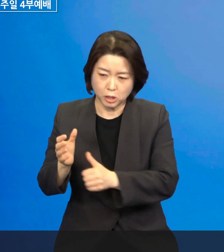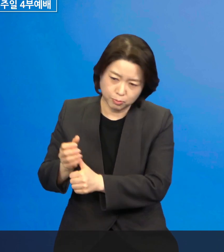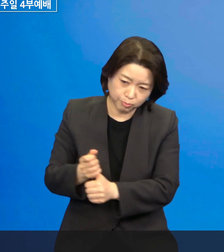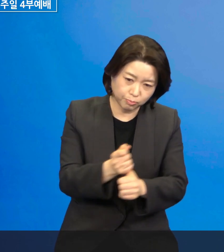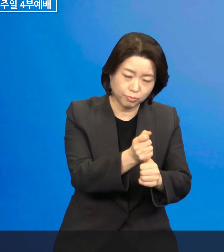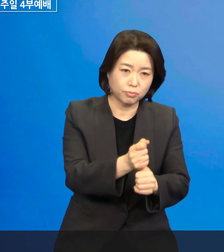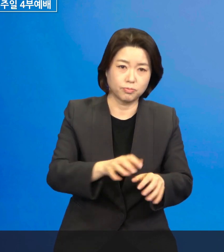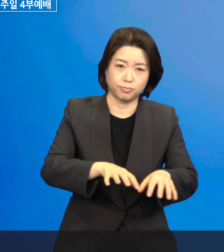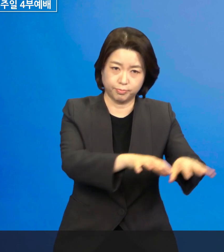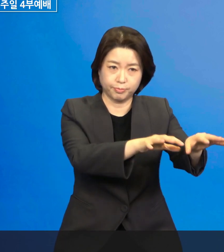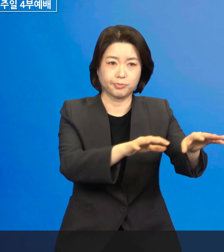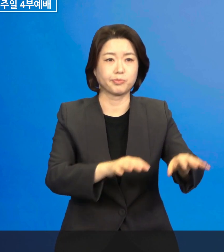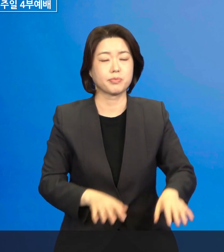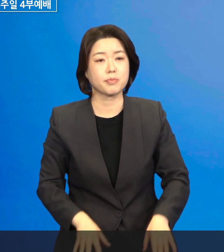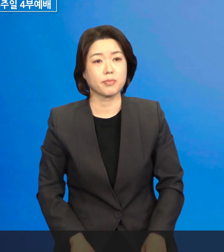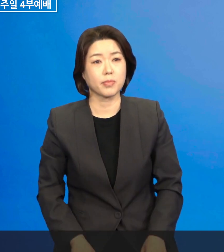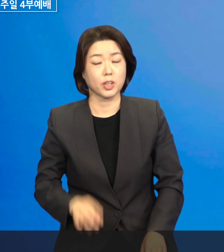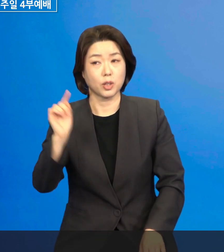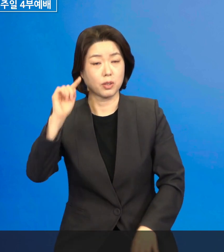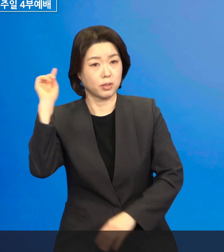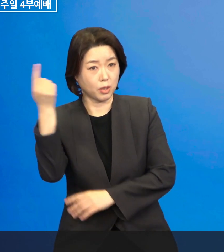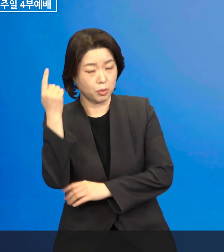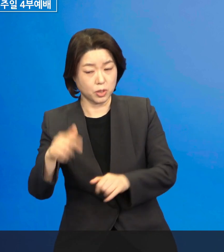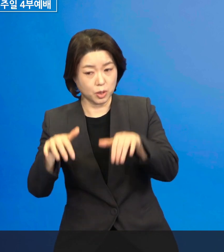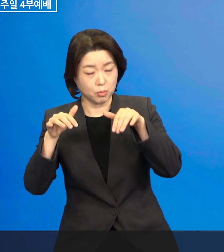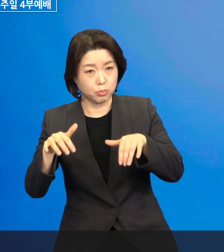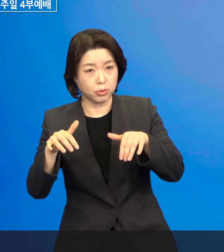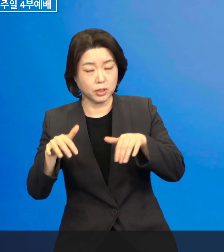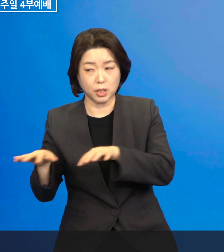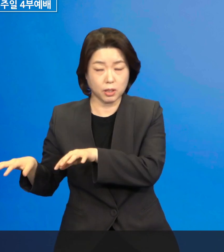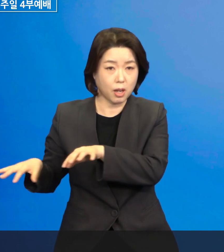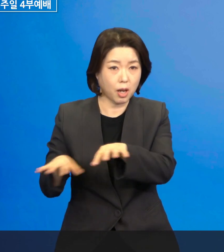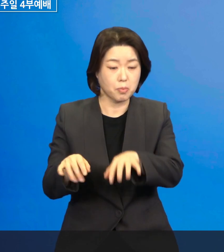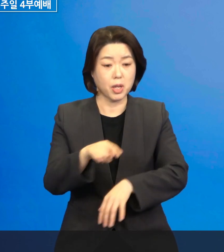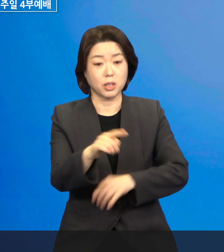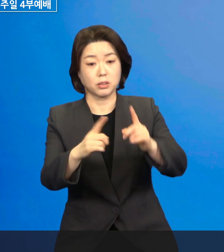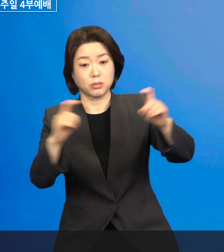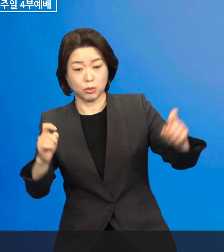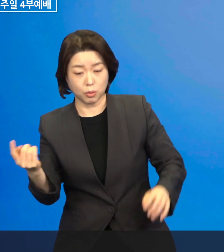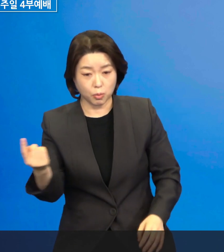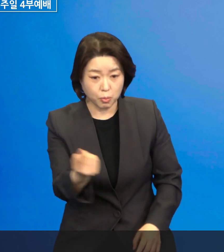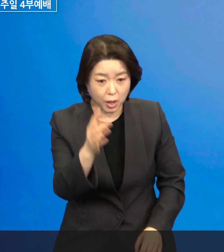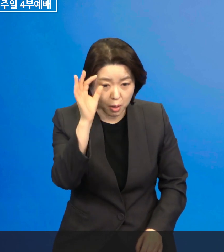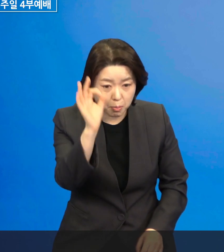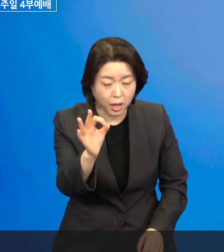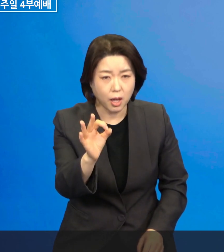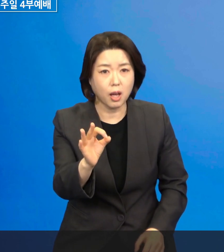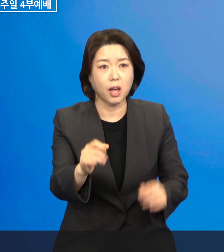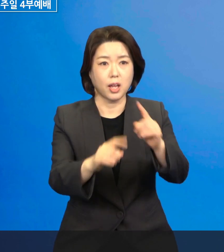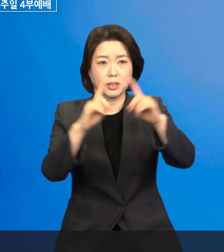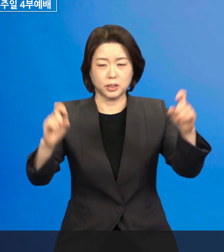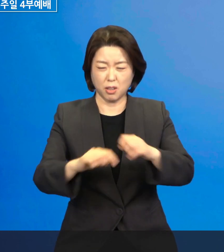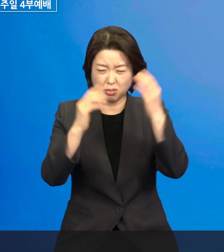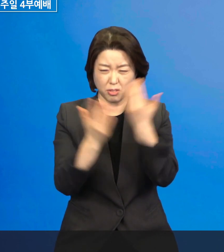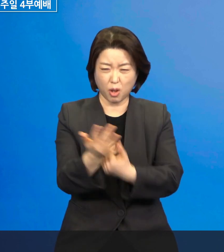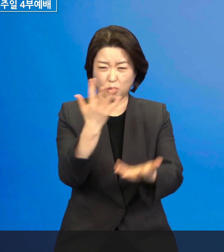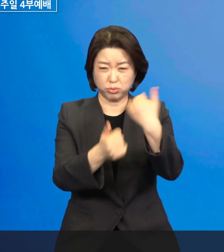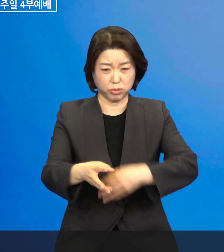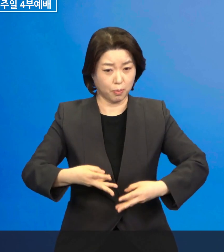갔다. 다윗이 부하들을 거느리고 그 성읍으로 들어와 보니 성은